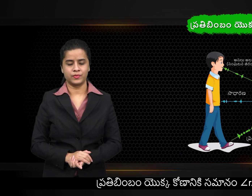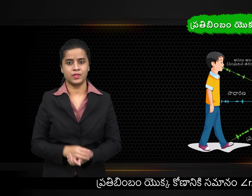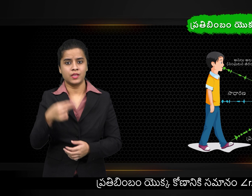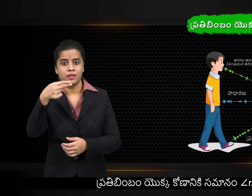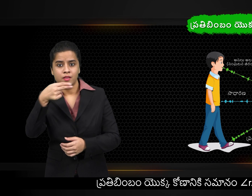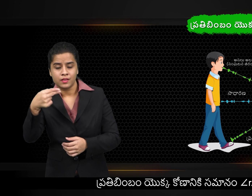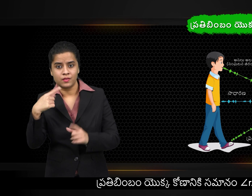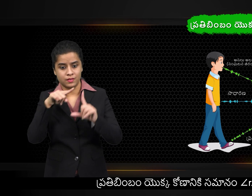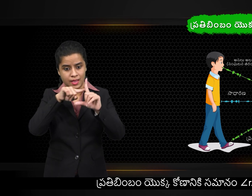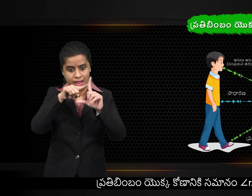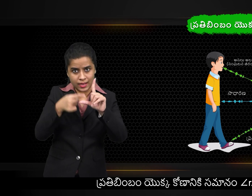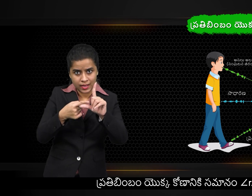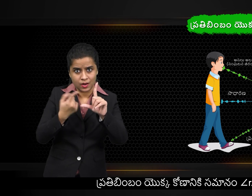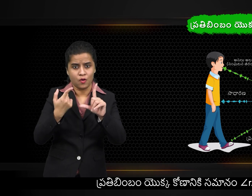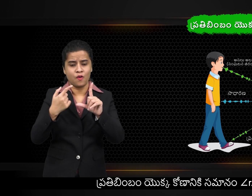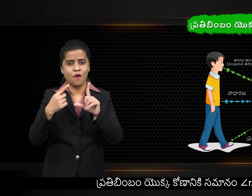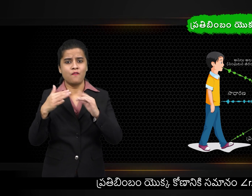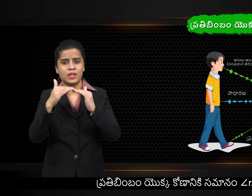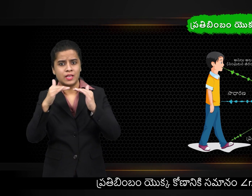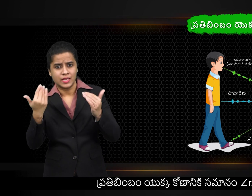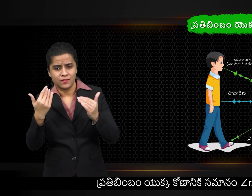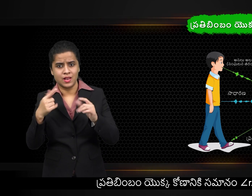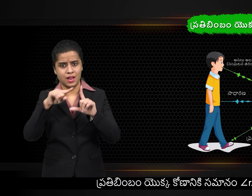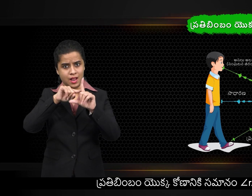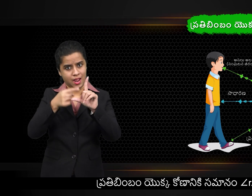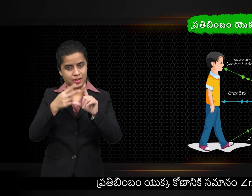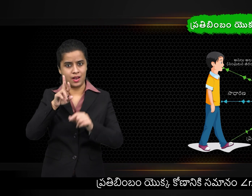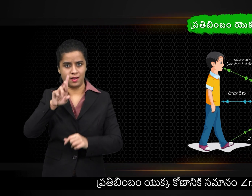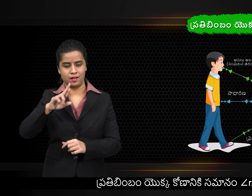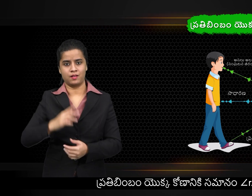ప్రతిబింబం యొక్క కోణానికి సమానం, యాంగిల్ ఆర్.